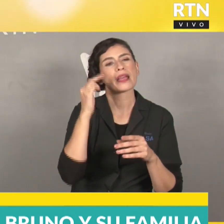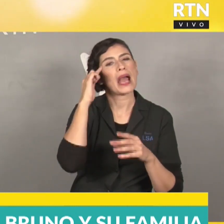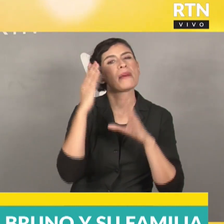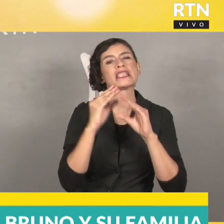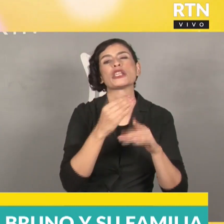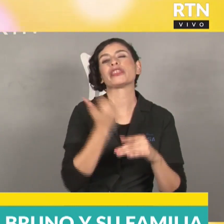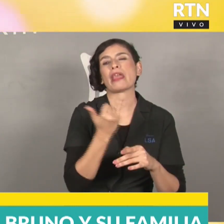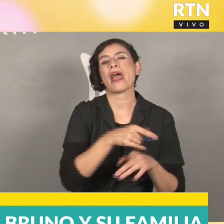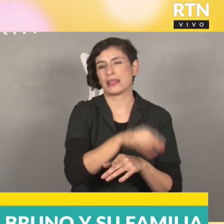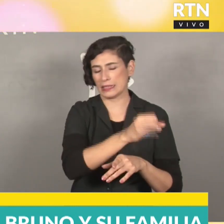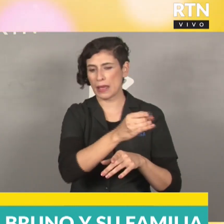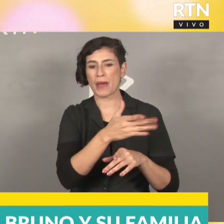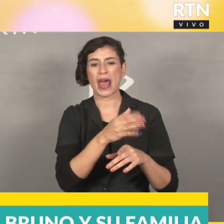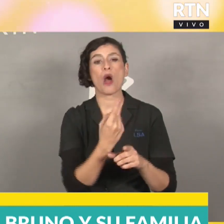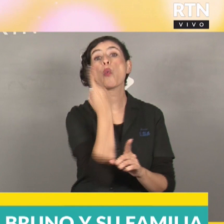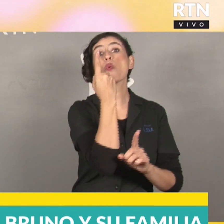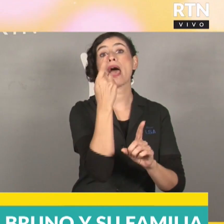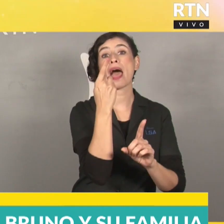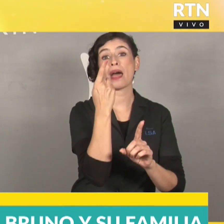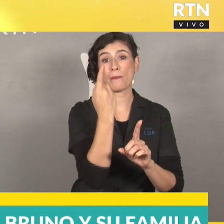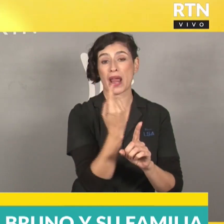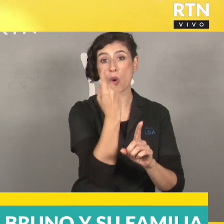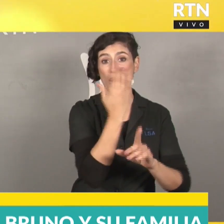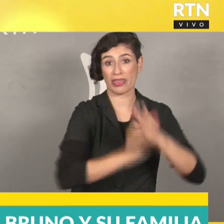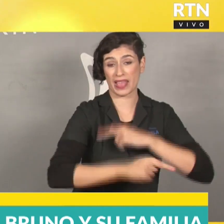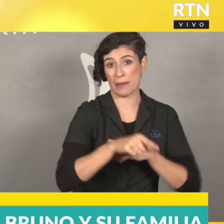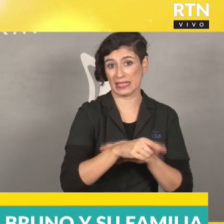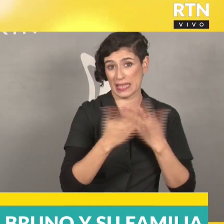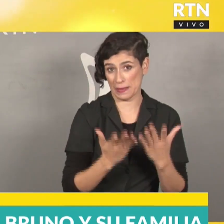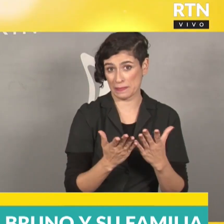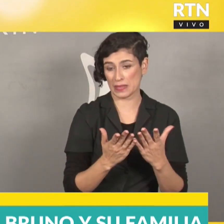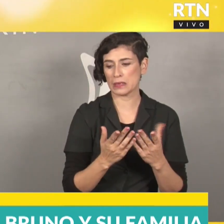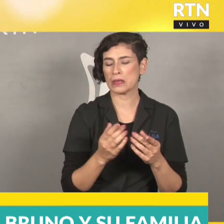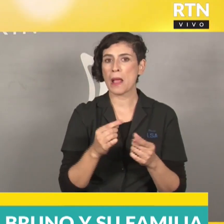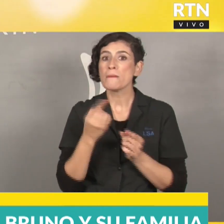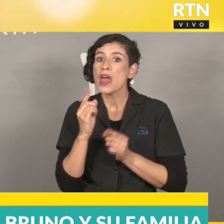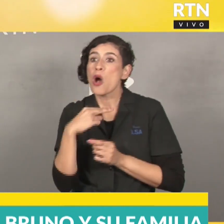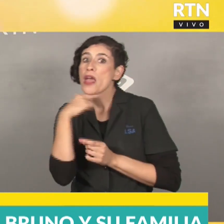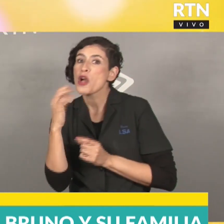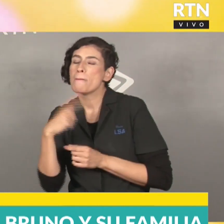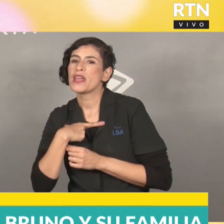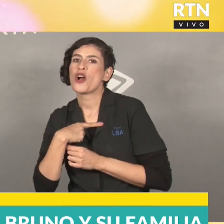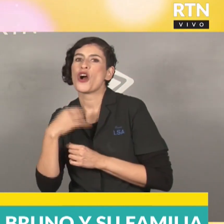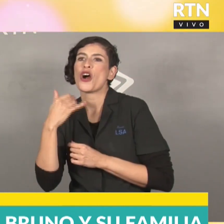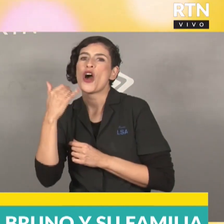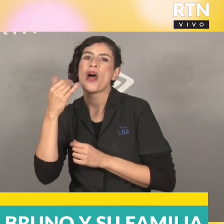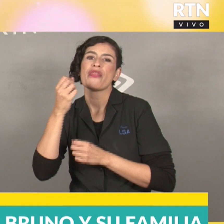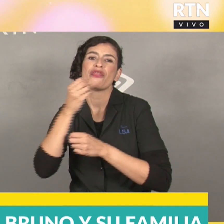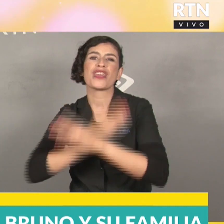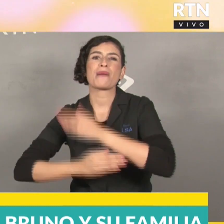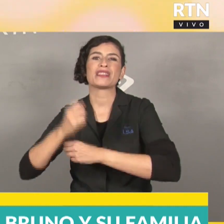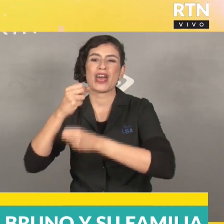Como de a una discapacidad sería. Claro. Y Bruno es un todo. Bruno es un todo que tenés que tener en cuenta, un